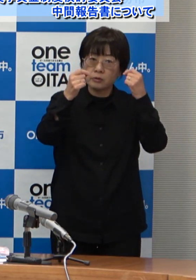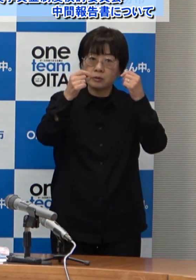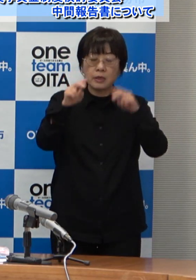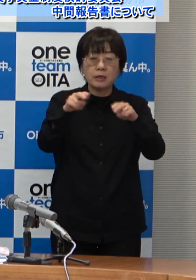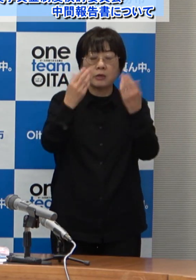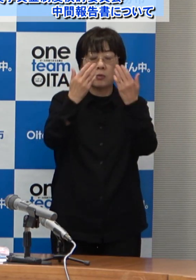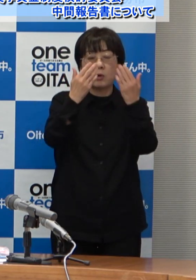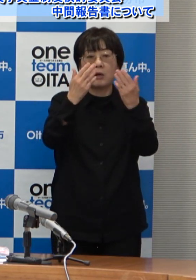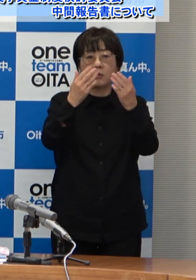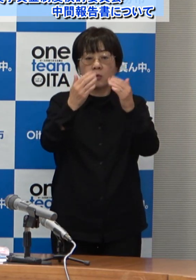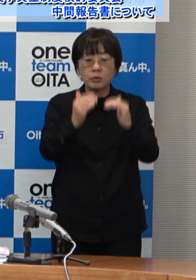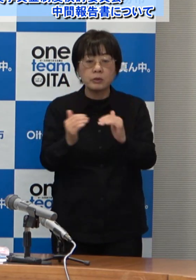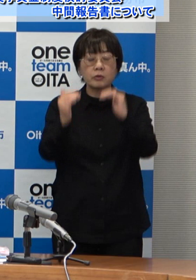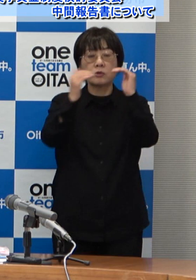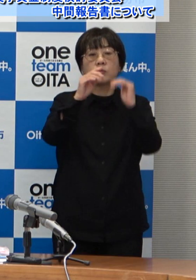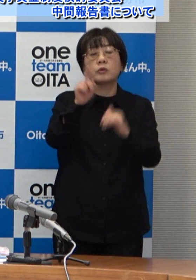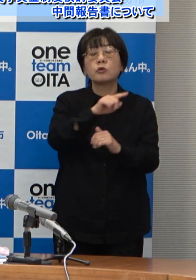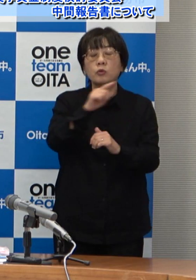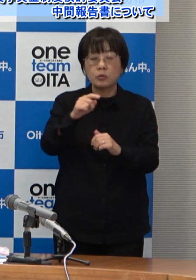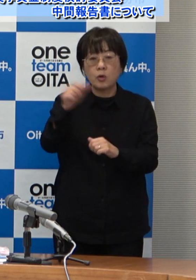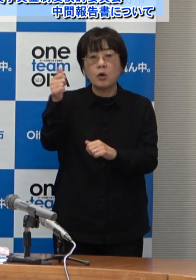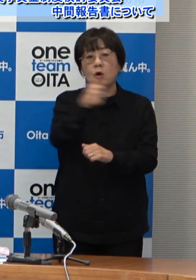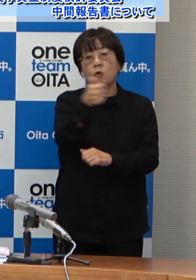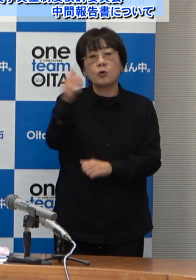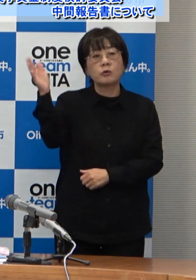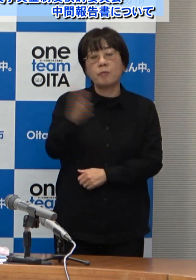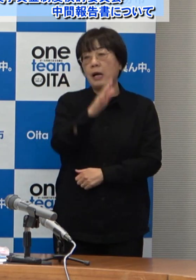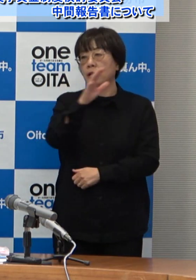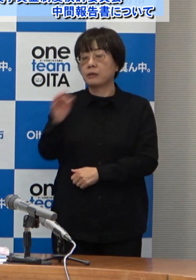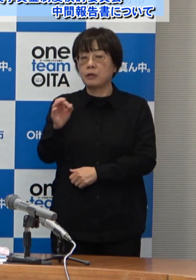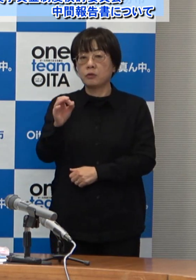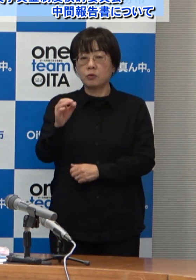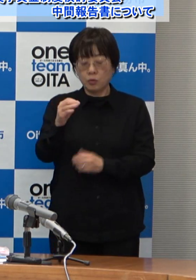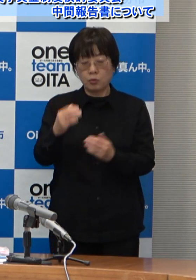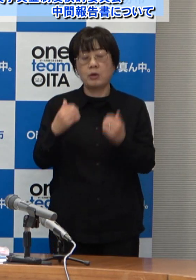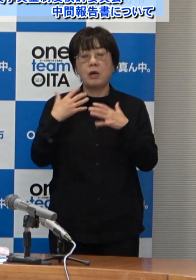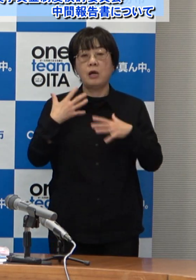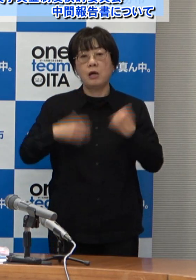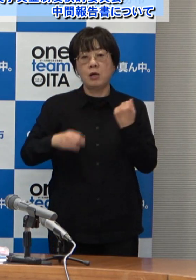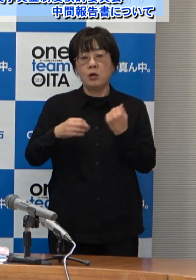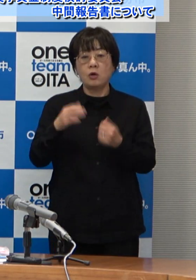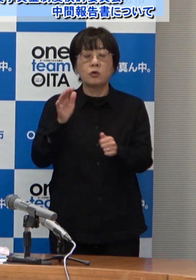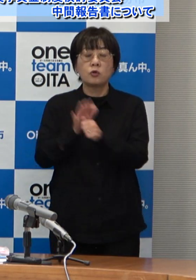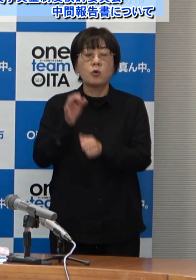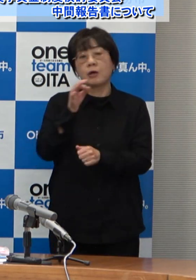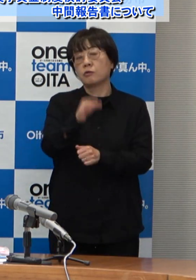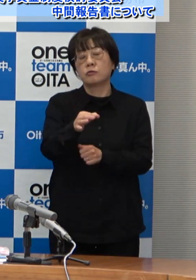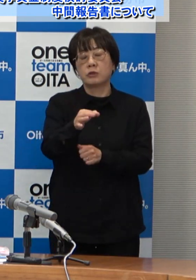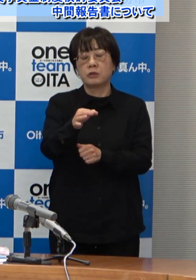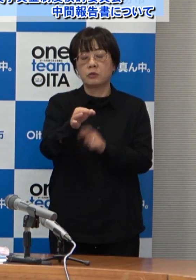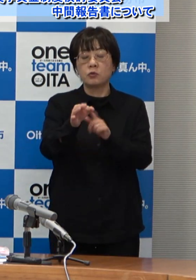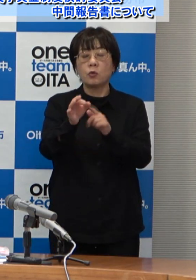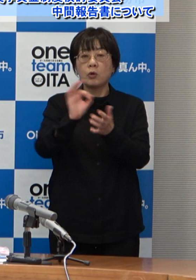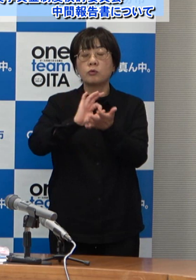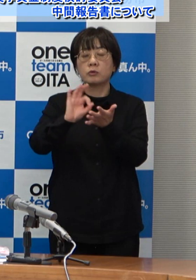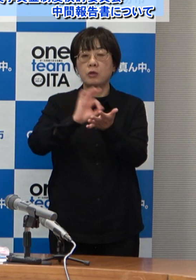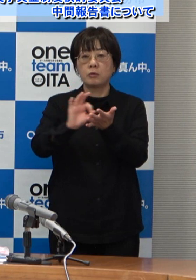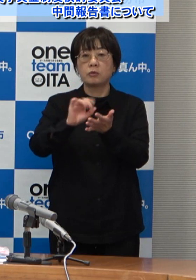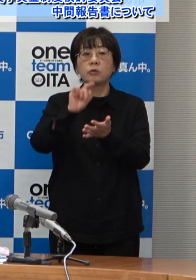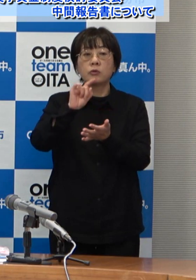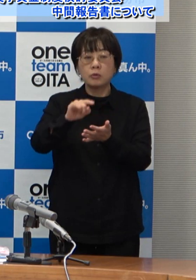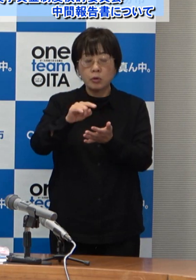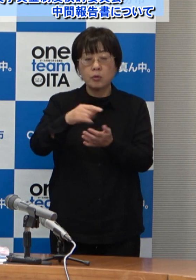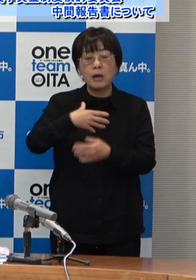奨学金を利用しているとでその多くがえ対応型ですので卒業した瞬間